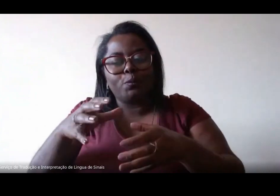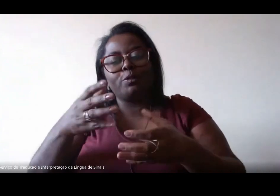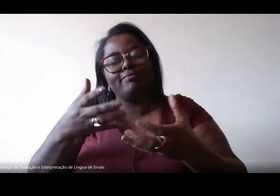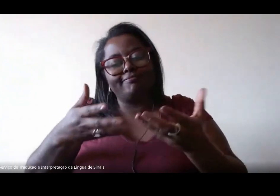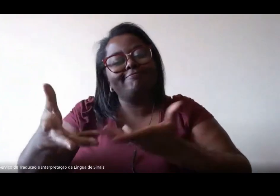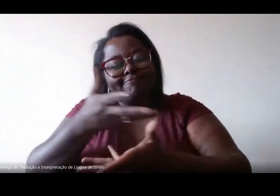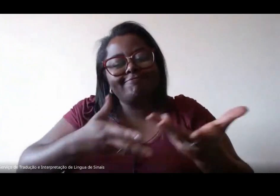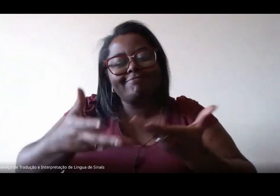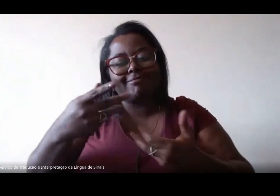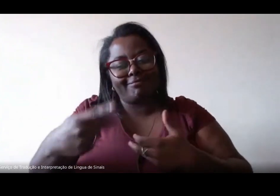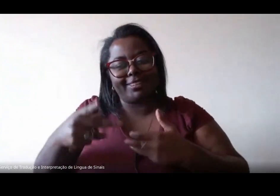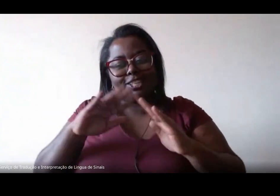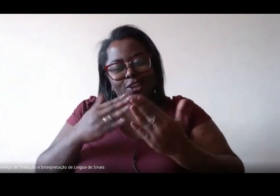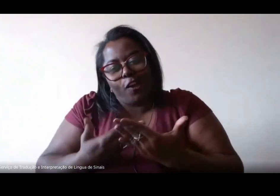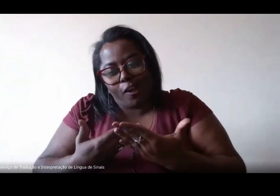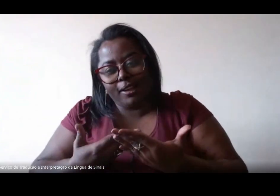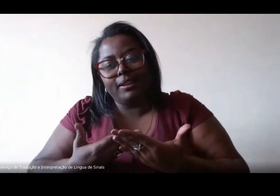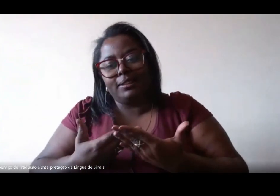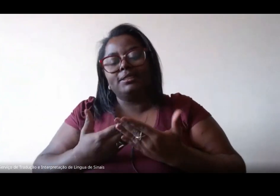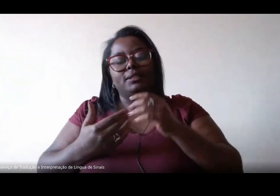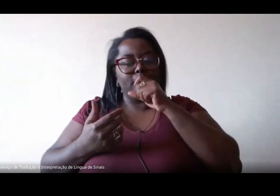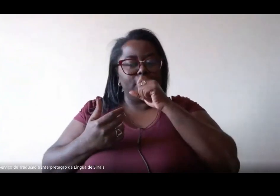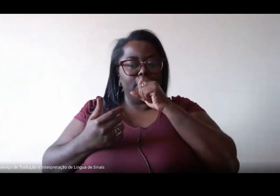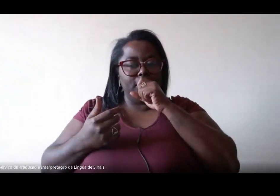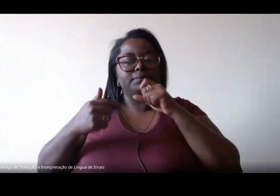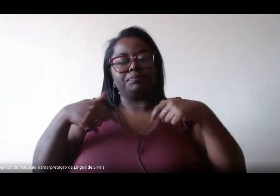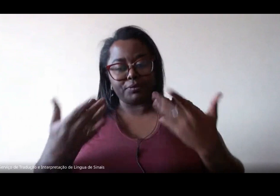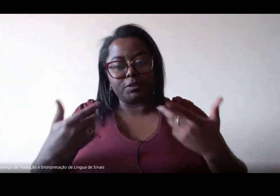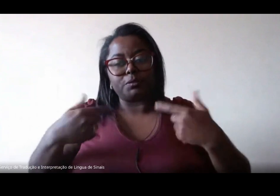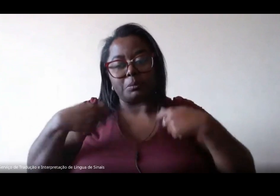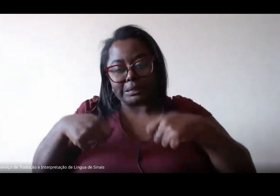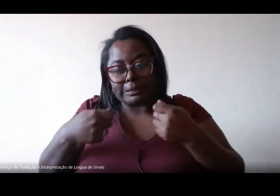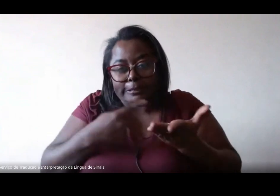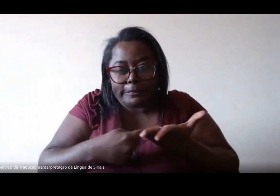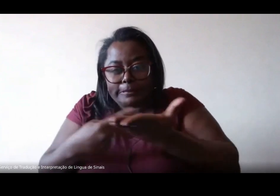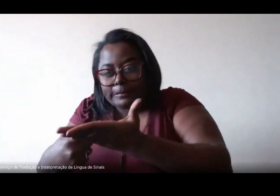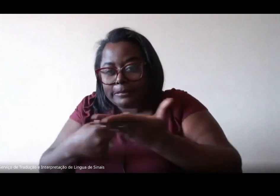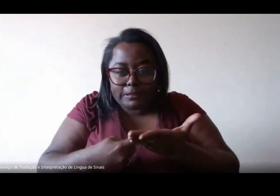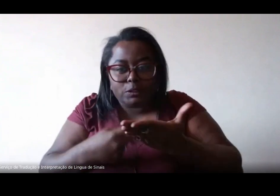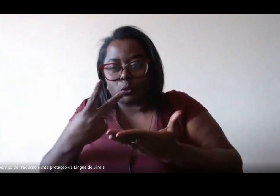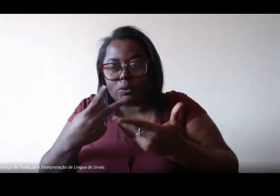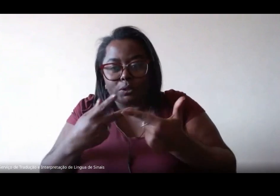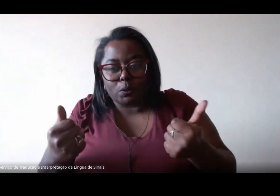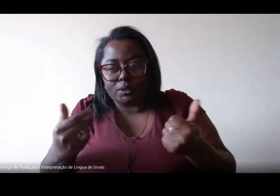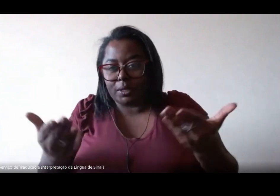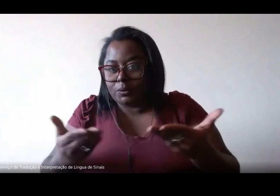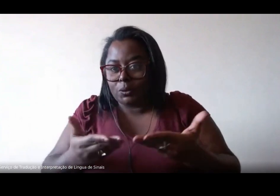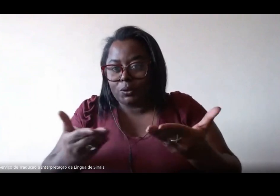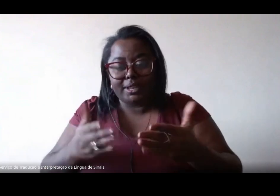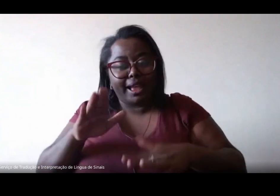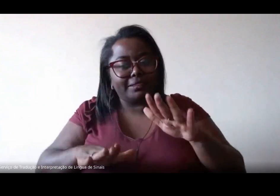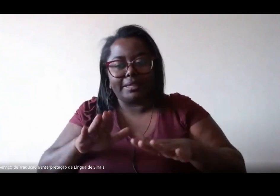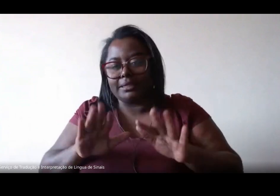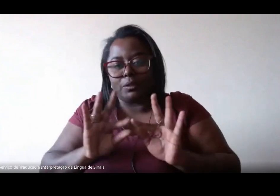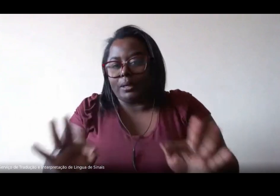desse grupo que está nessa escola, então eu tive que concatenar as duas coisas hoje, e nem sempre